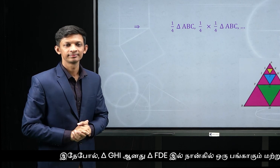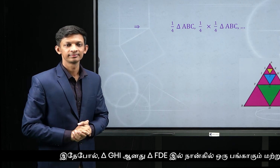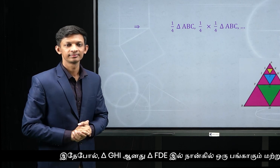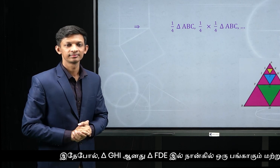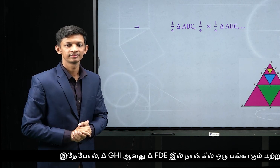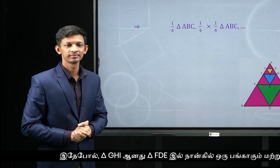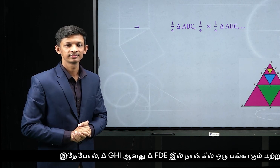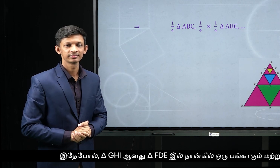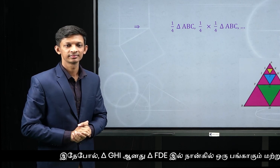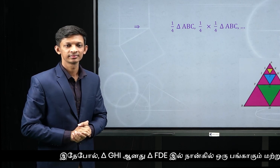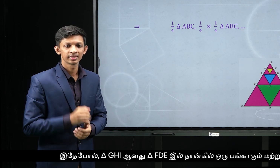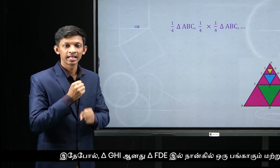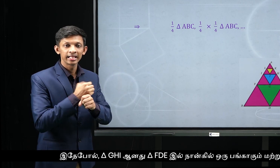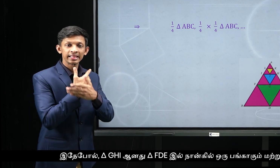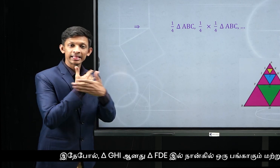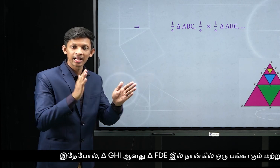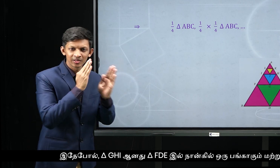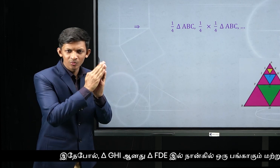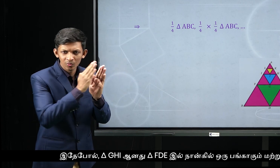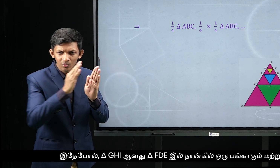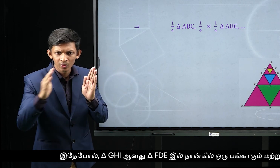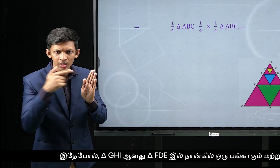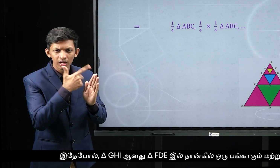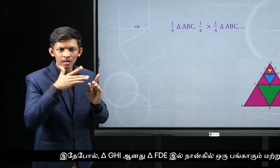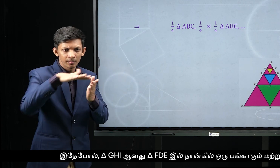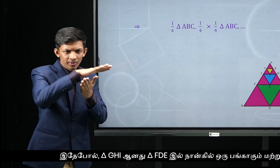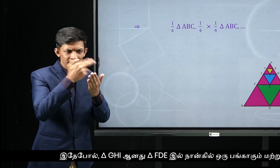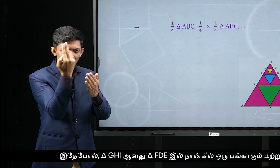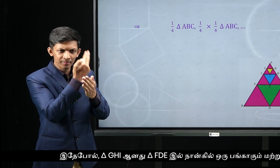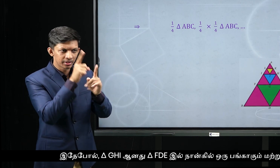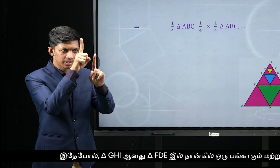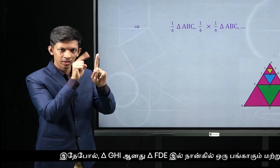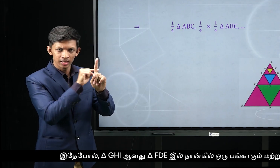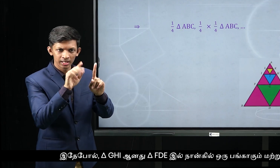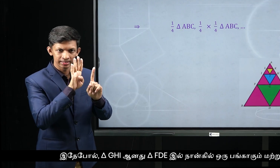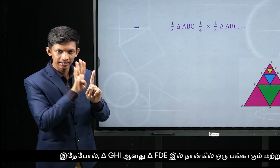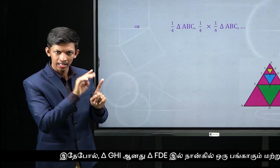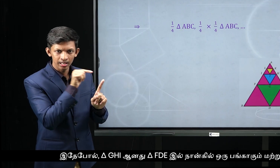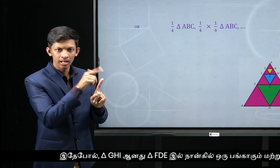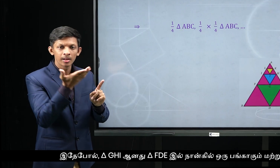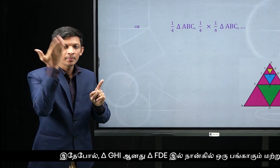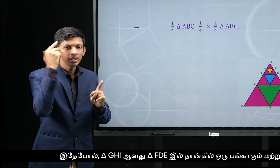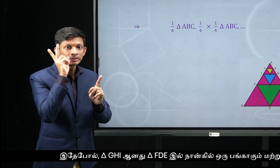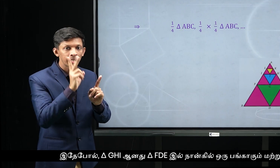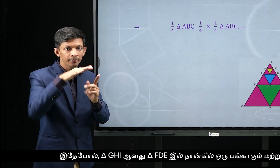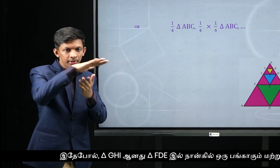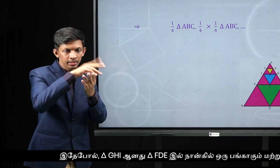முக்கோணம் GHI ஆனது முக்கோணம் FDEயின் 4 ஒரு